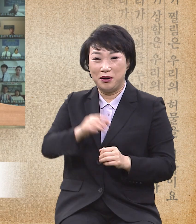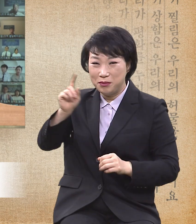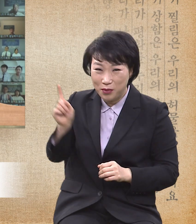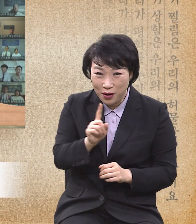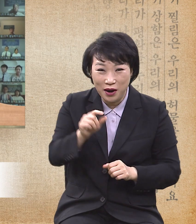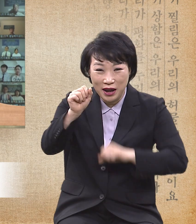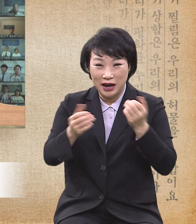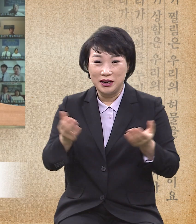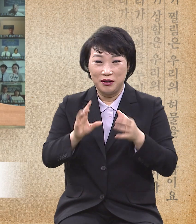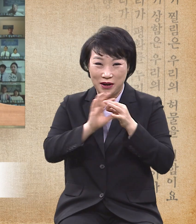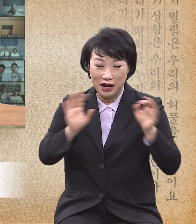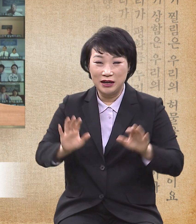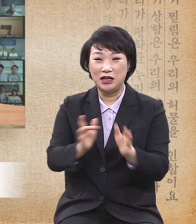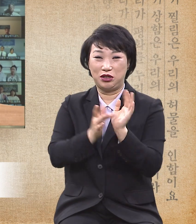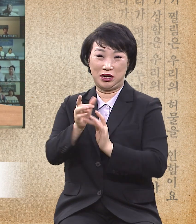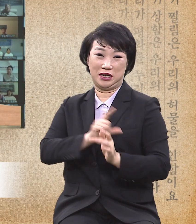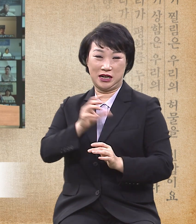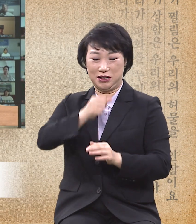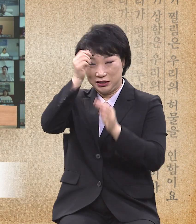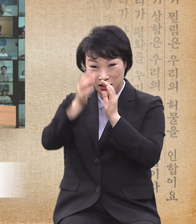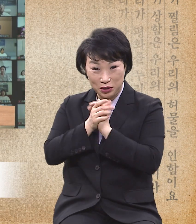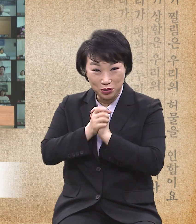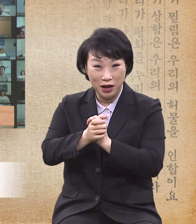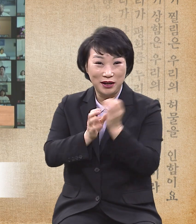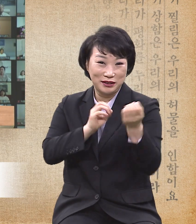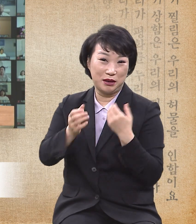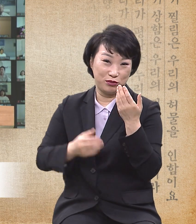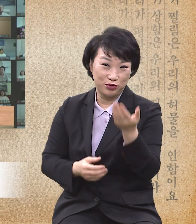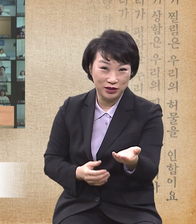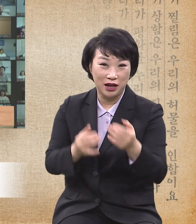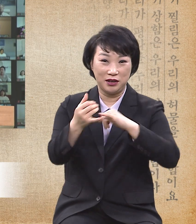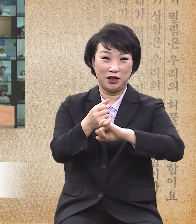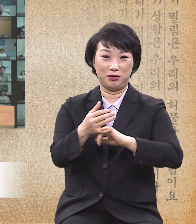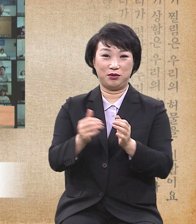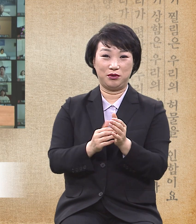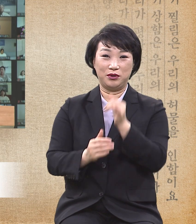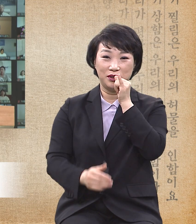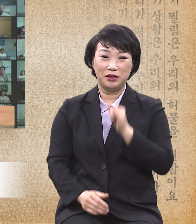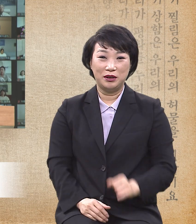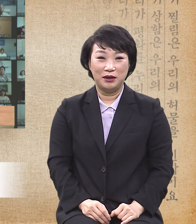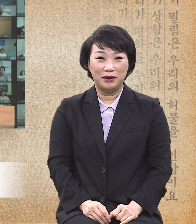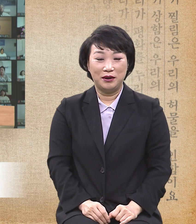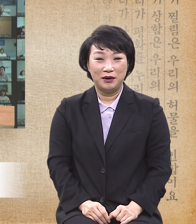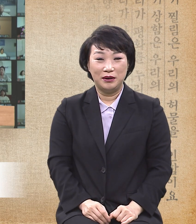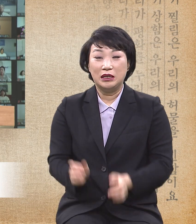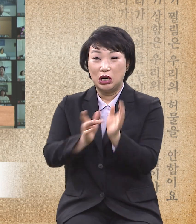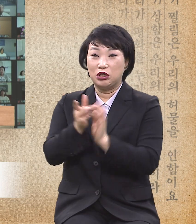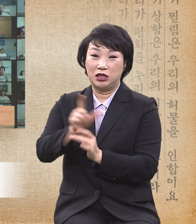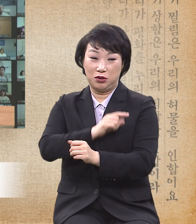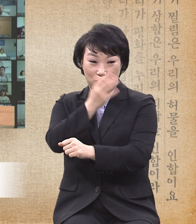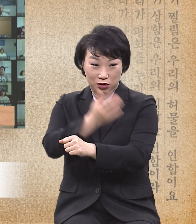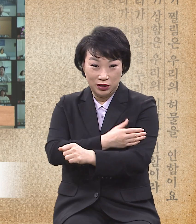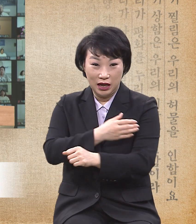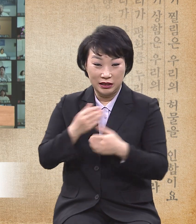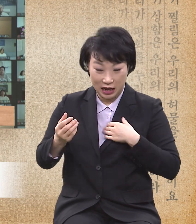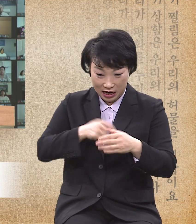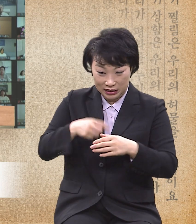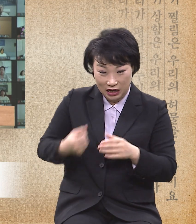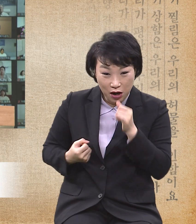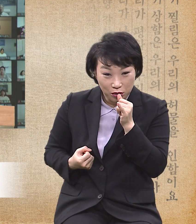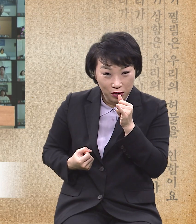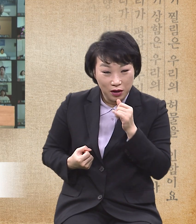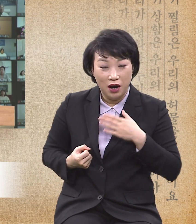무엇을 하든지 내 이름으로 구해. 이렇게 말씀하셨으면 그 이름의 권세가 내게